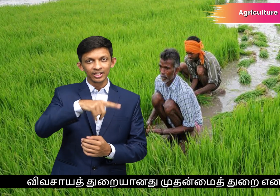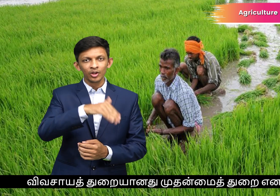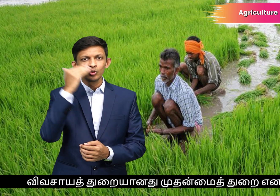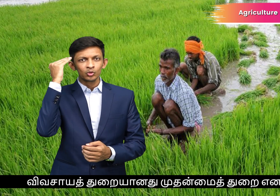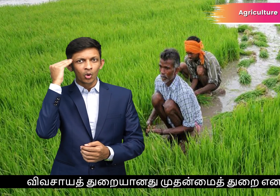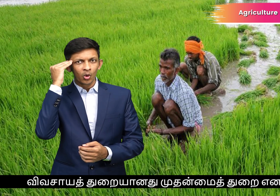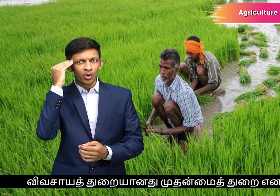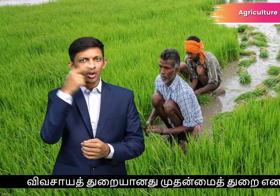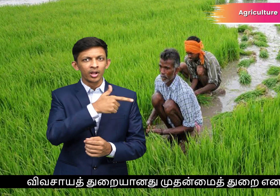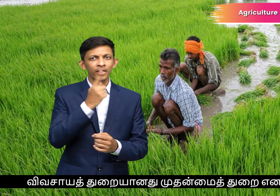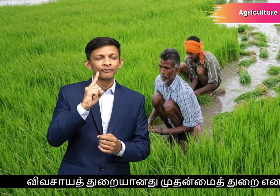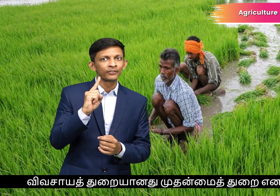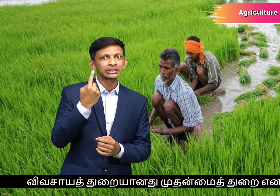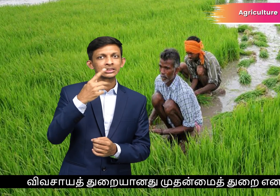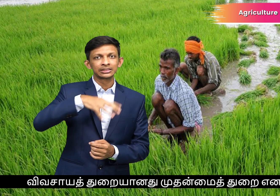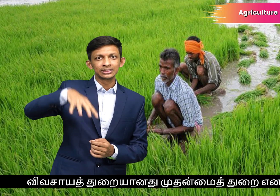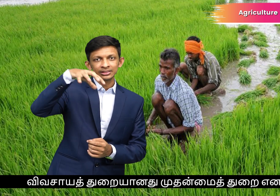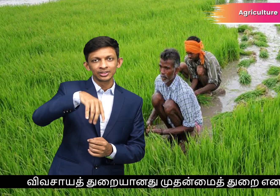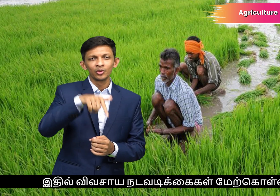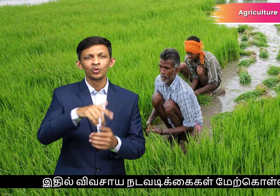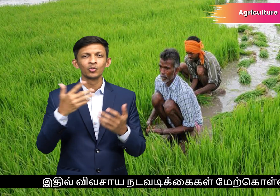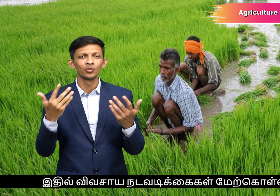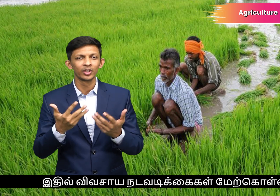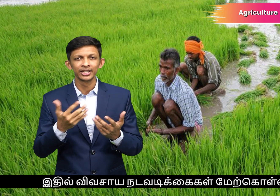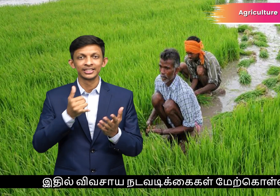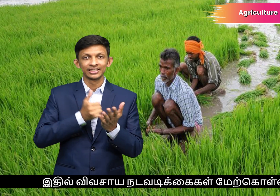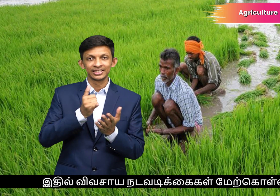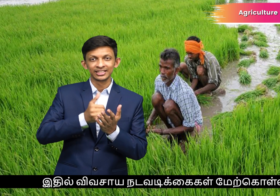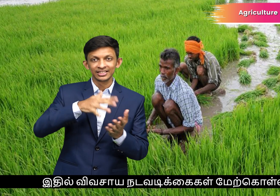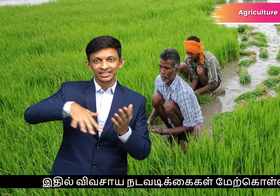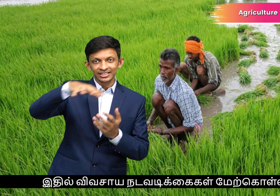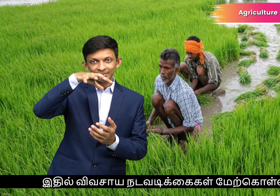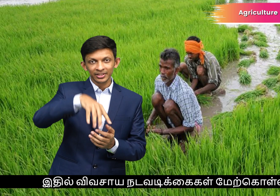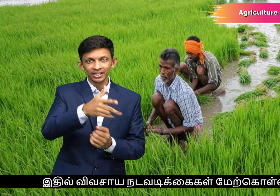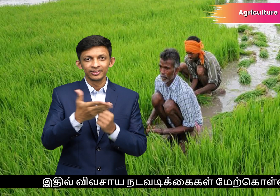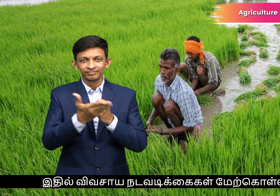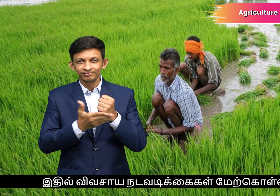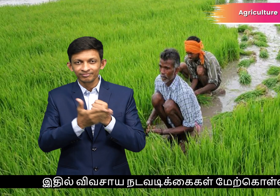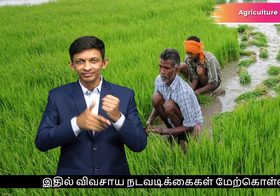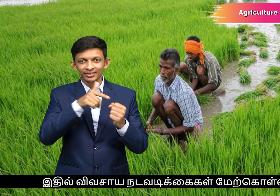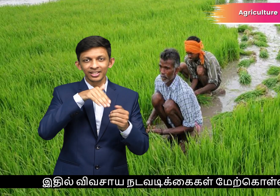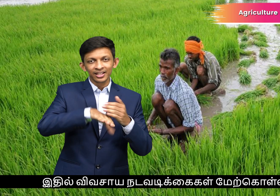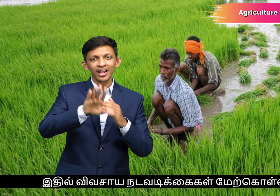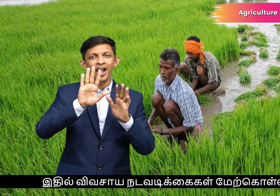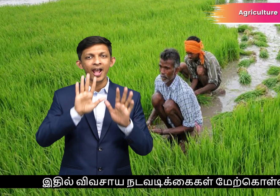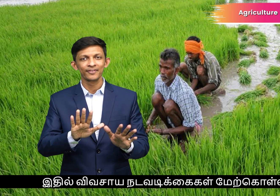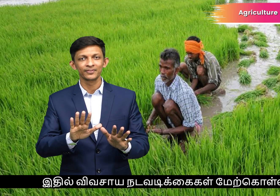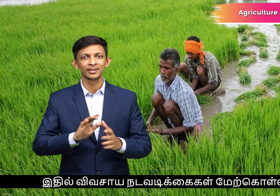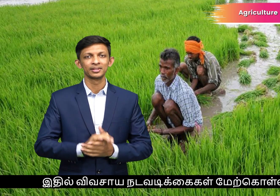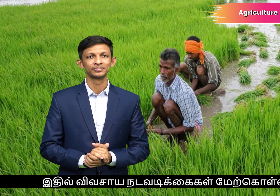விவசாயத்துறையானது முதன்மை துறை என அறியப்படுகிறது. இதில் விவசாய நடவடிக்கைகள் மேற்கொள்ளப்படுகின்றன.